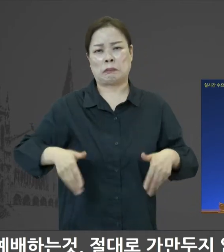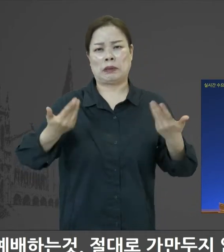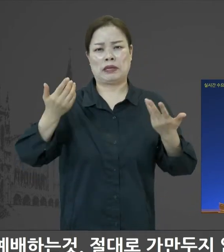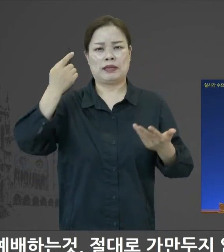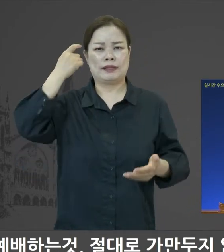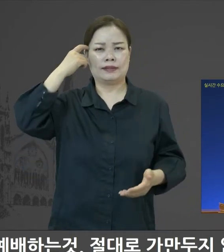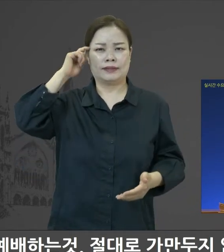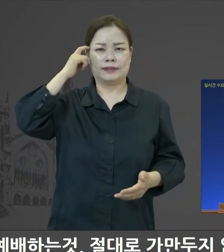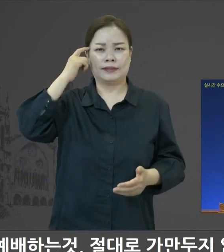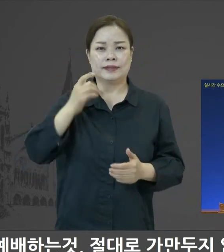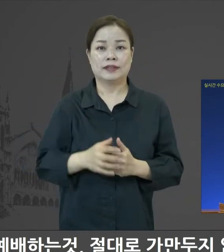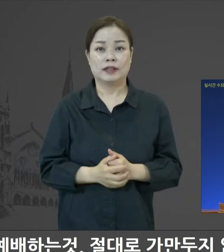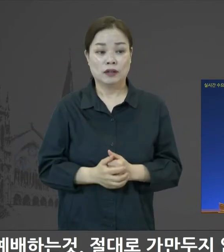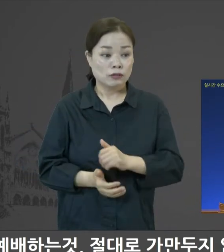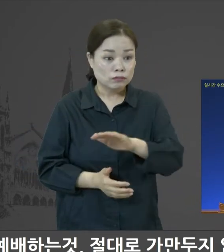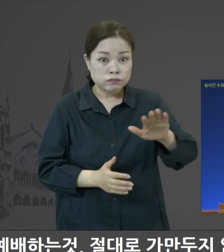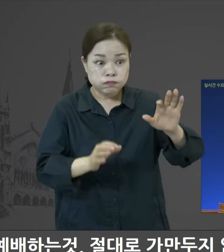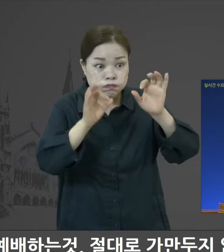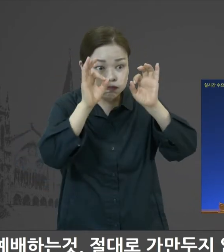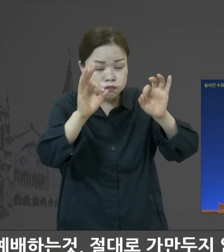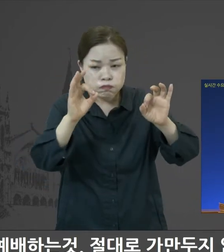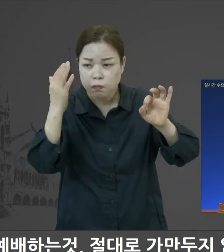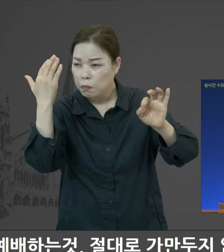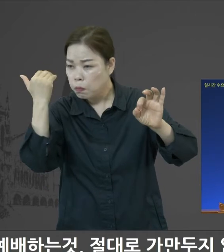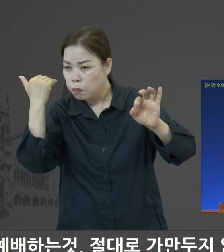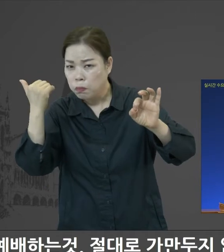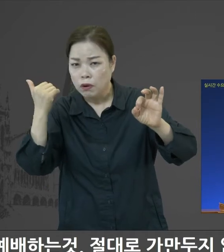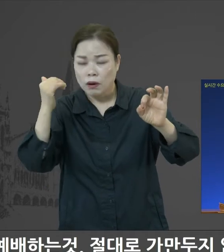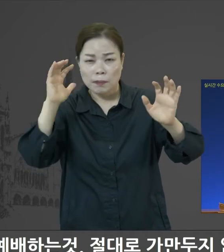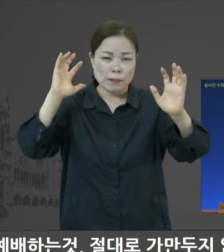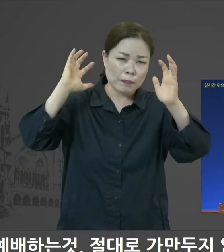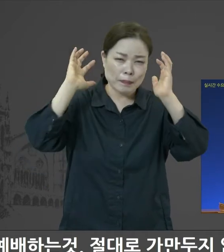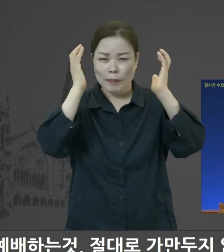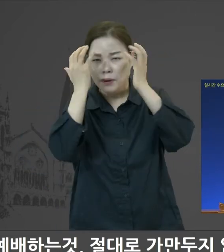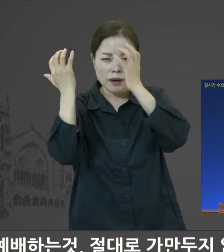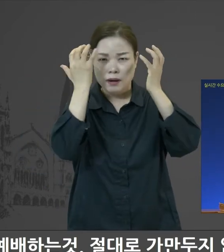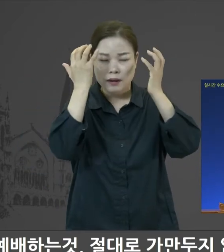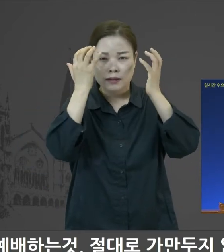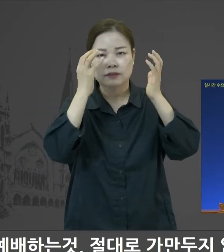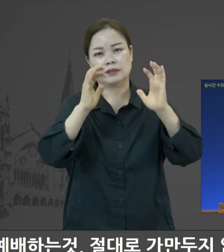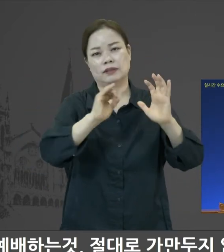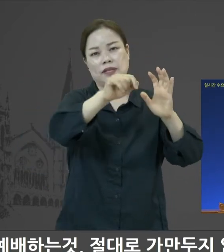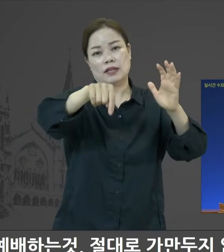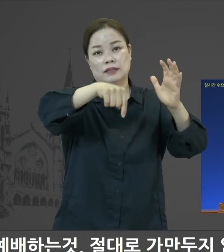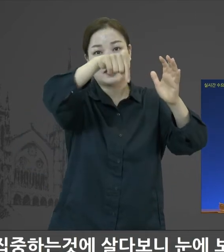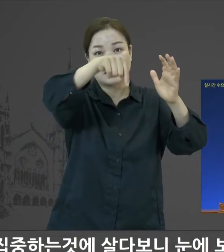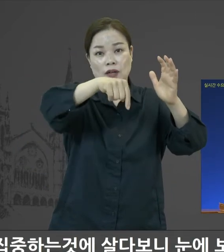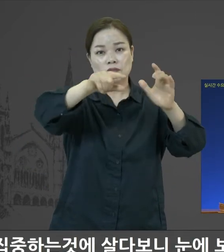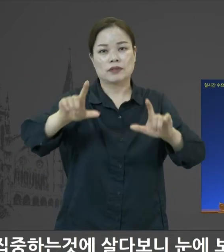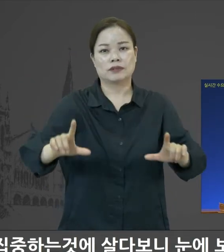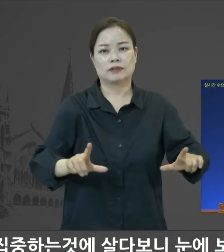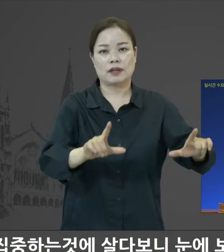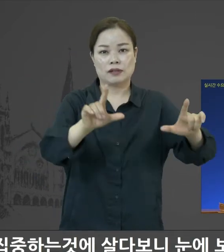있습니다. 우리는 보이는 것과 보이지 않는 것이 혼재되어 있는 세상 가운데 살아가고 있는